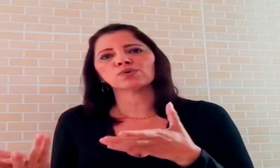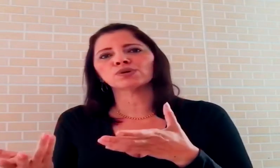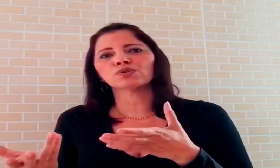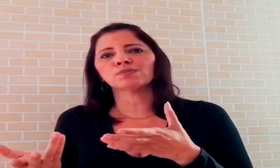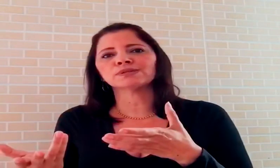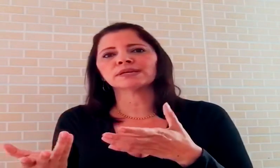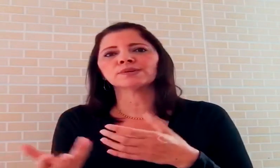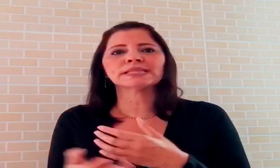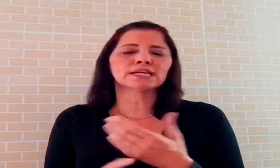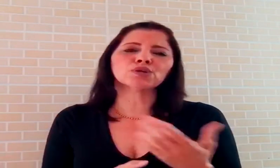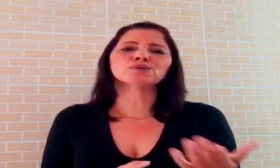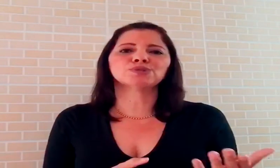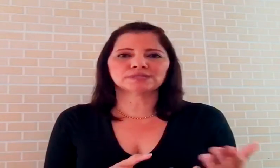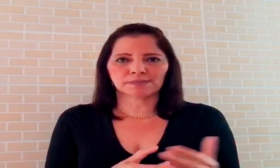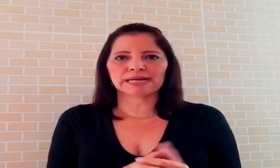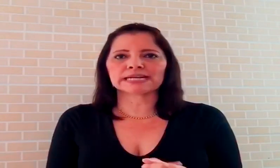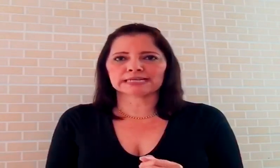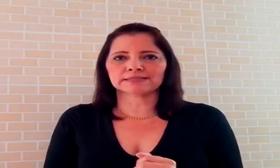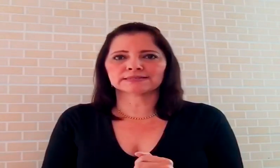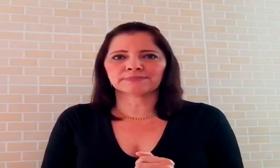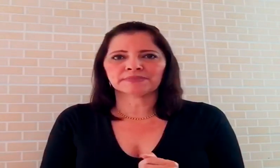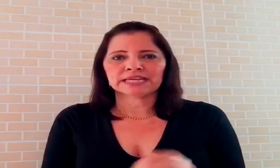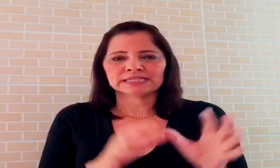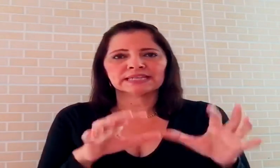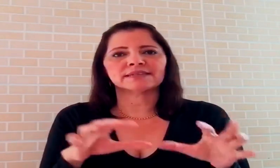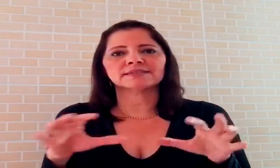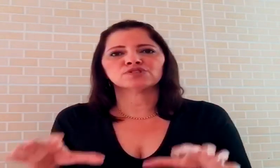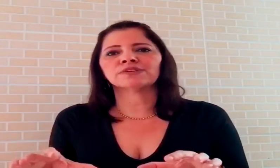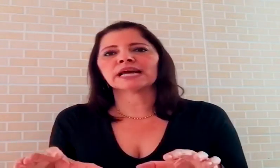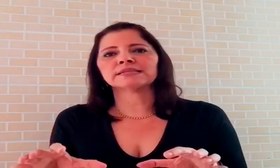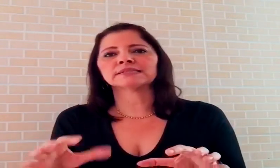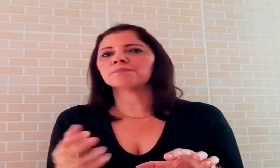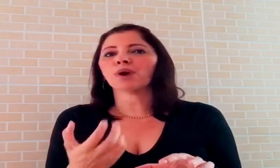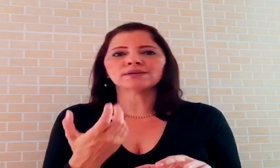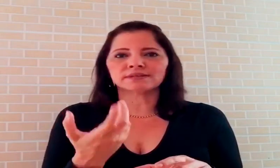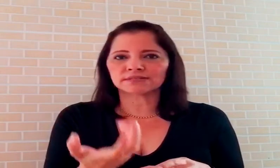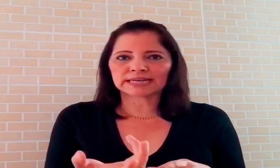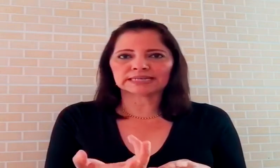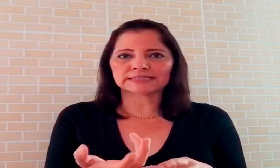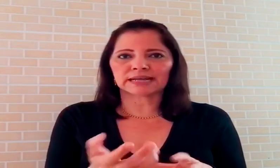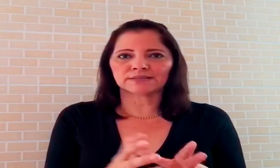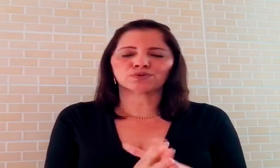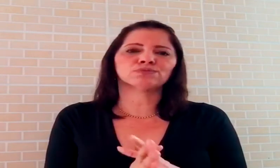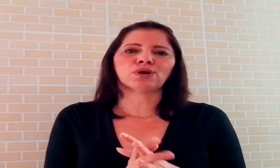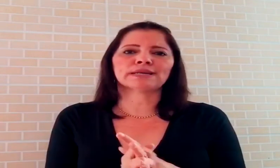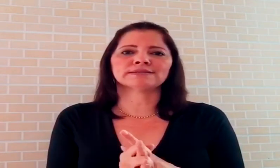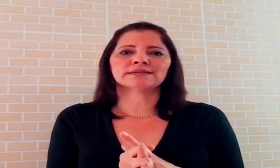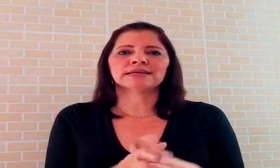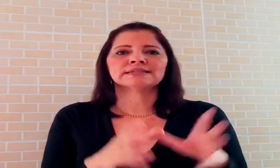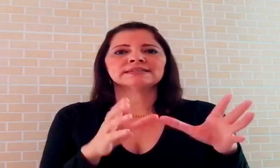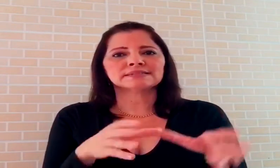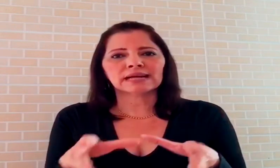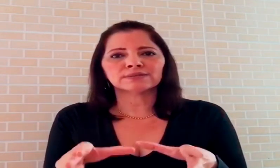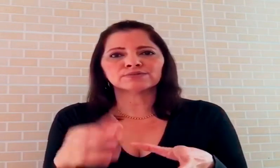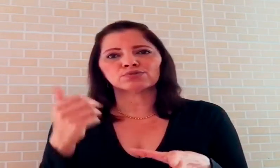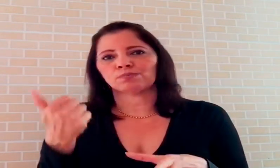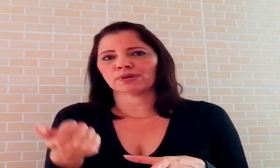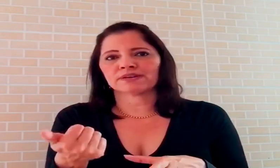com o modelo e tecnologias embarcadas. Dentre as atividades que podem ser realizadas com drones, destacam-se